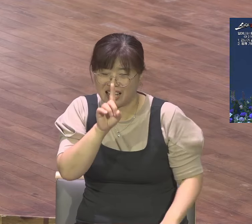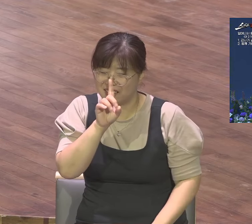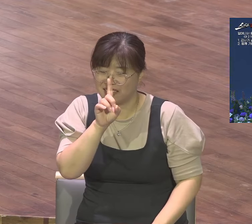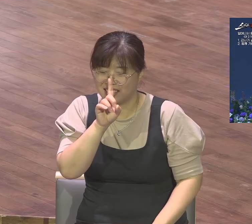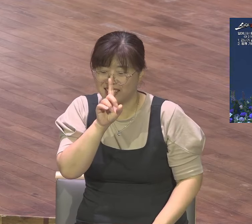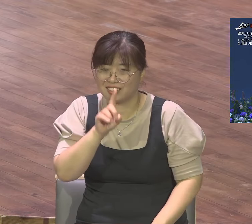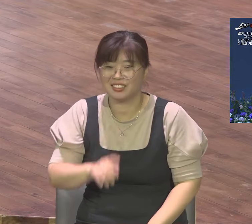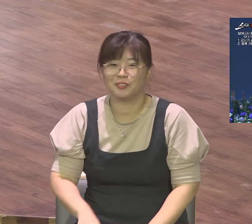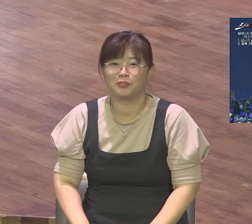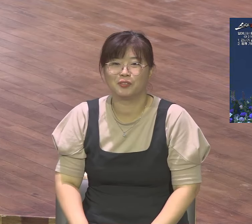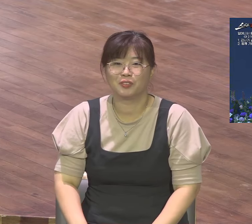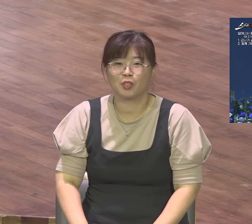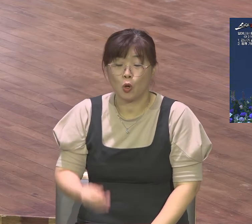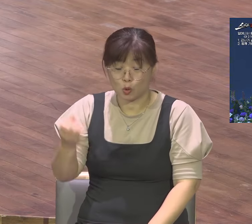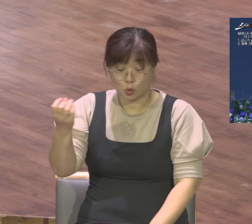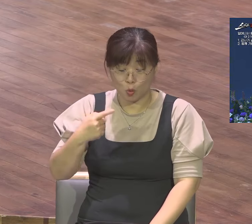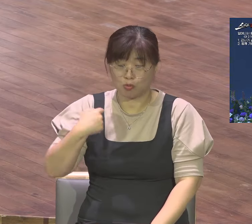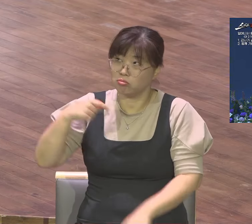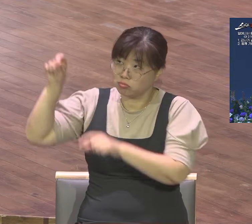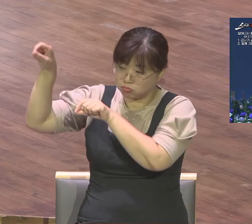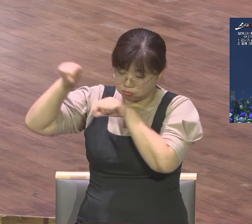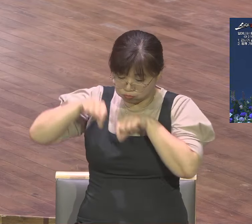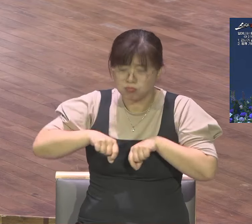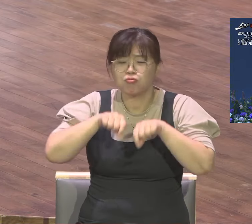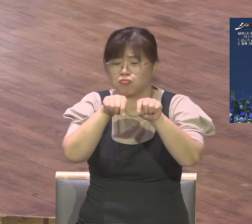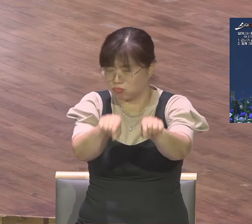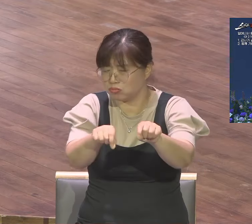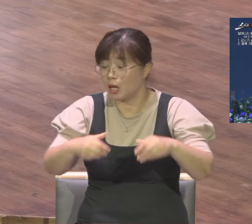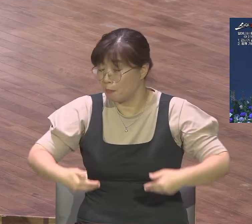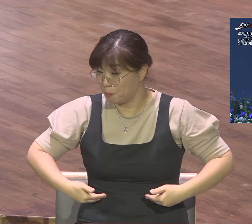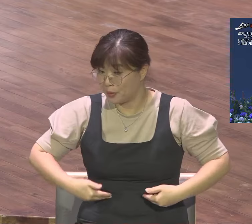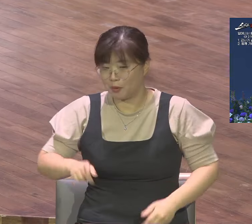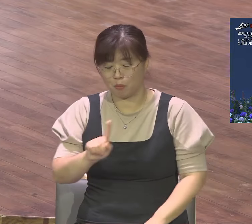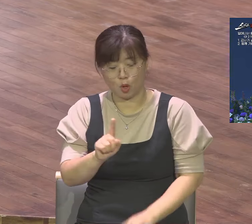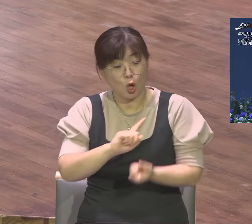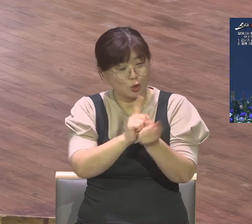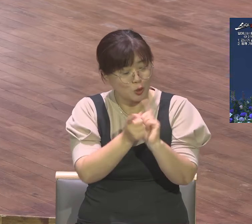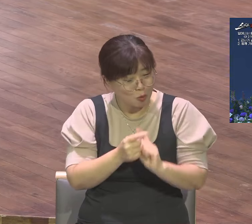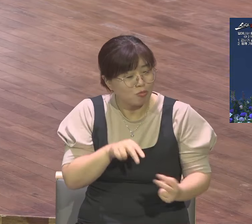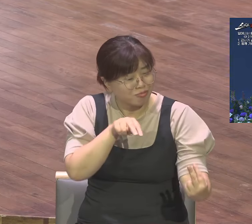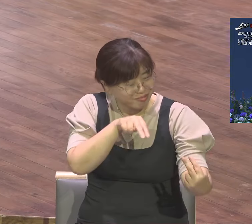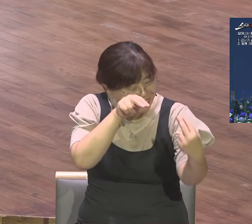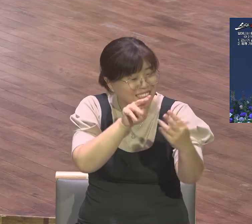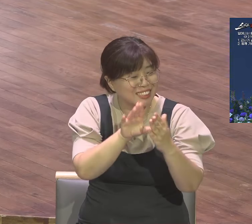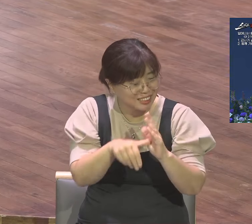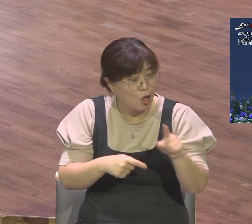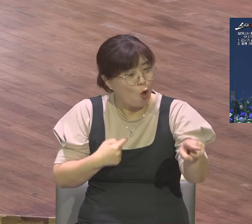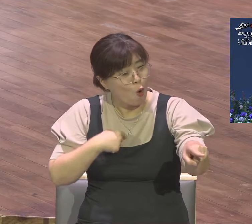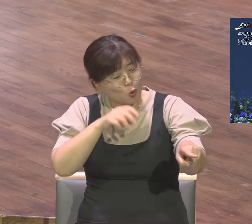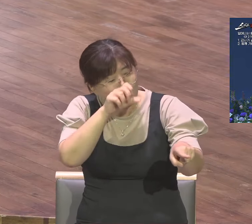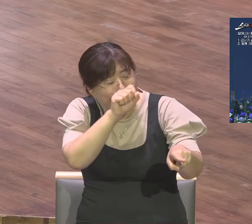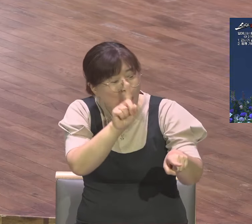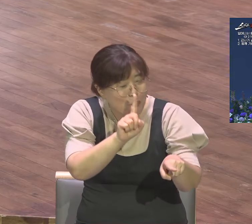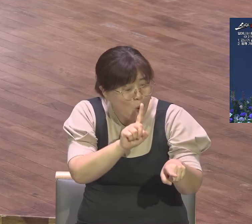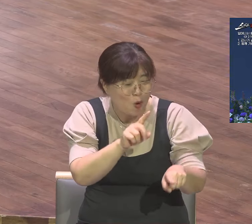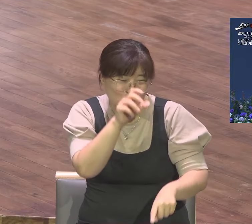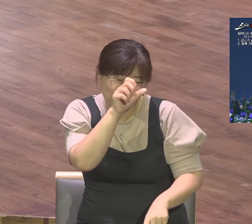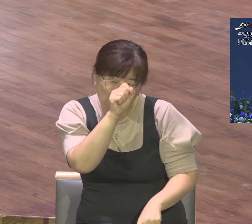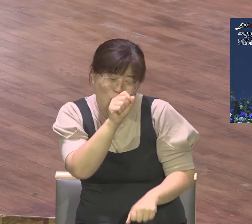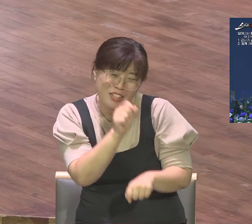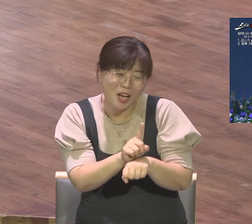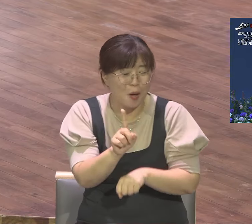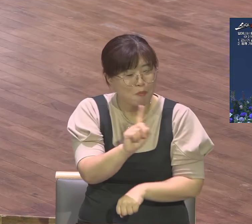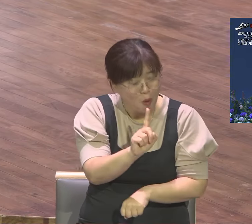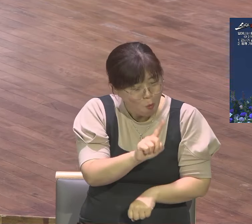주는 겁니다. 복음의 눈으로. 강단 말씀 듣고 서로의 긍정적 부분을 부각시켜주는 게 중요해요.